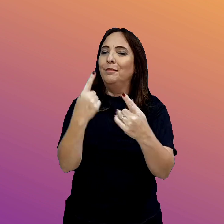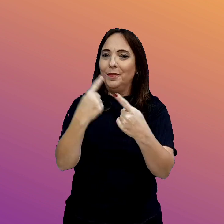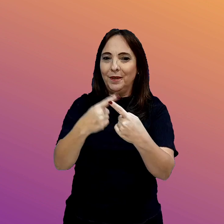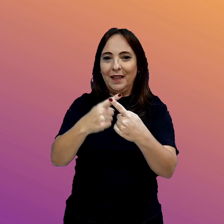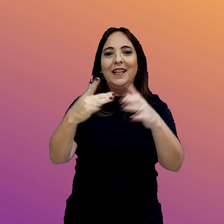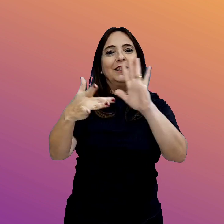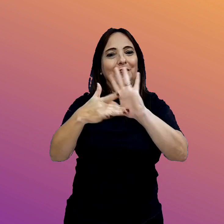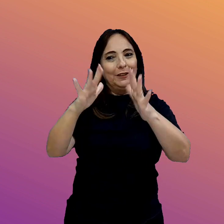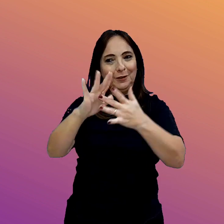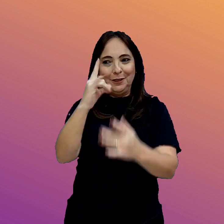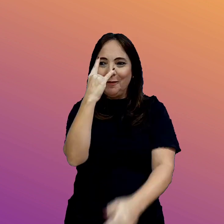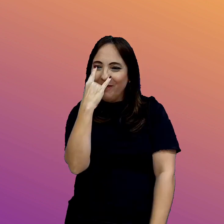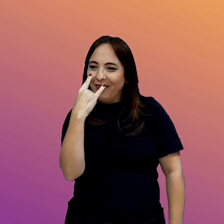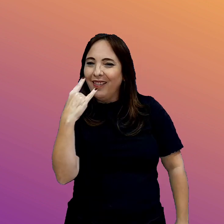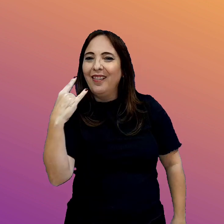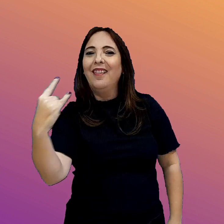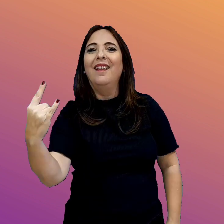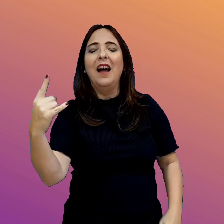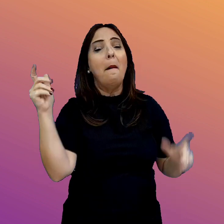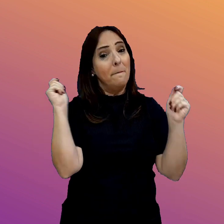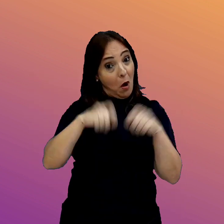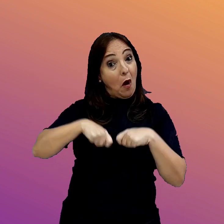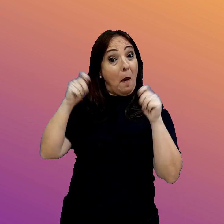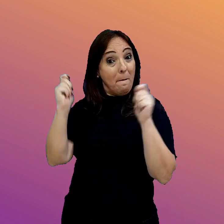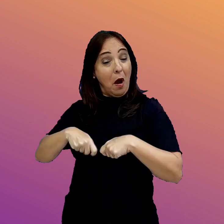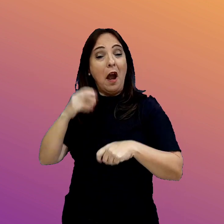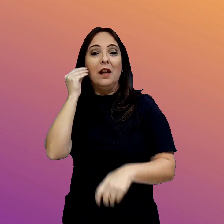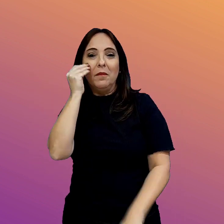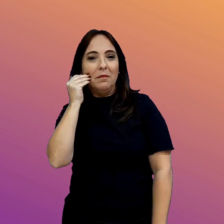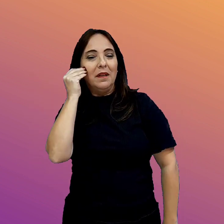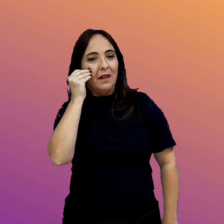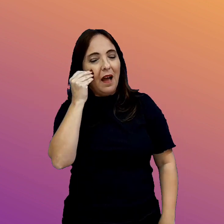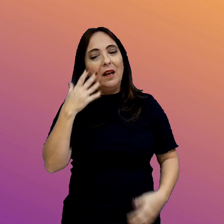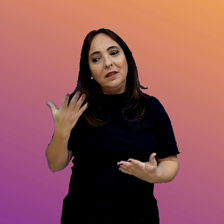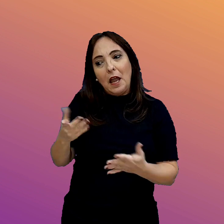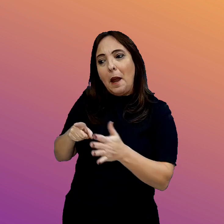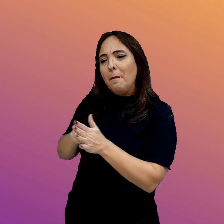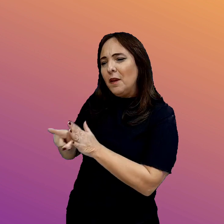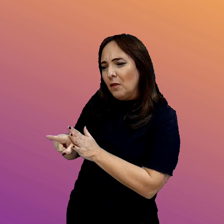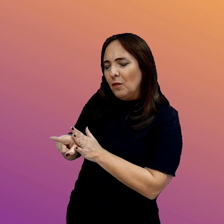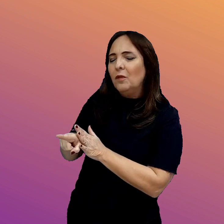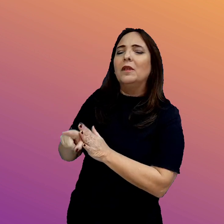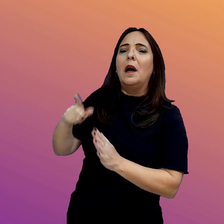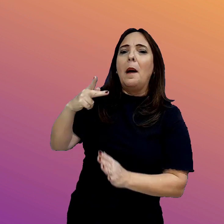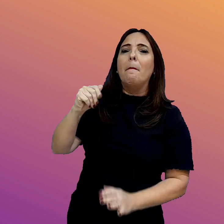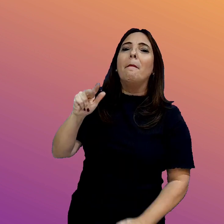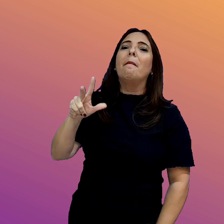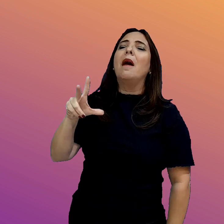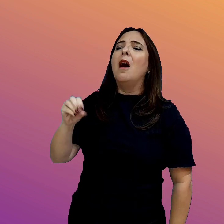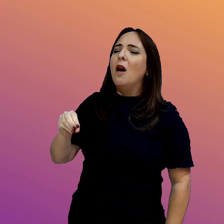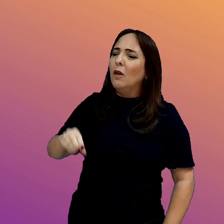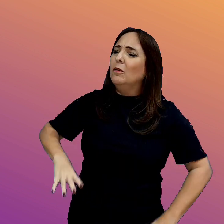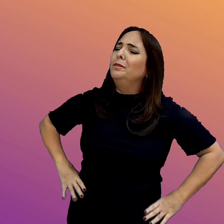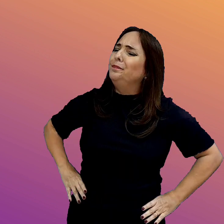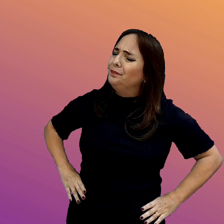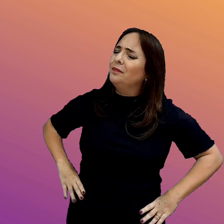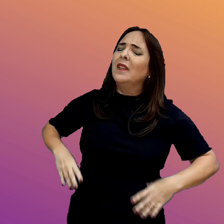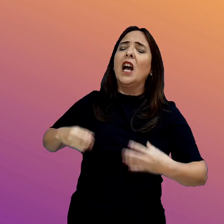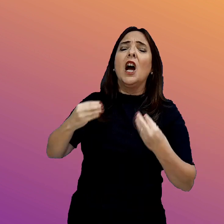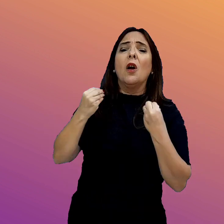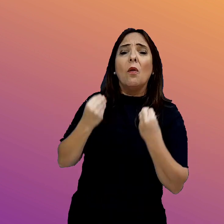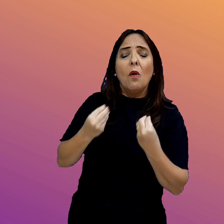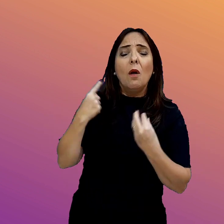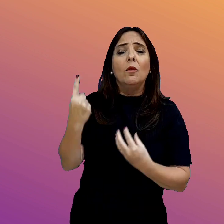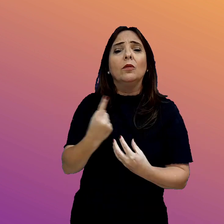irresistível. É possível experimentar isso? Pastor Paulo, como que a gente pode experimentar a presença